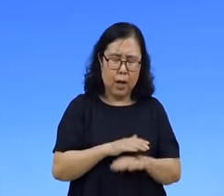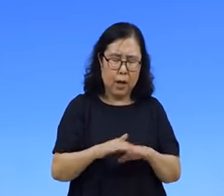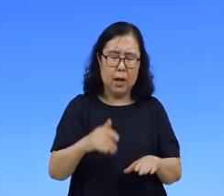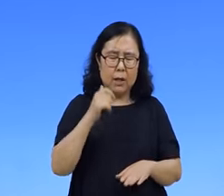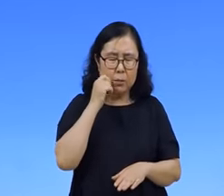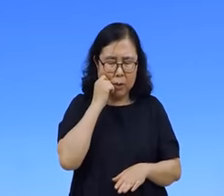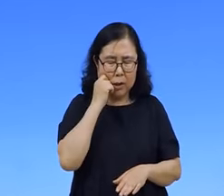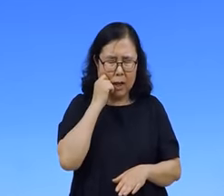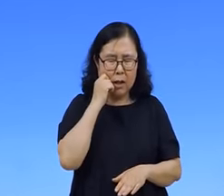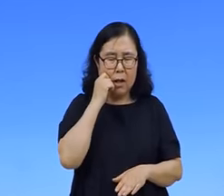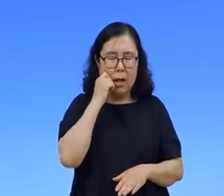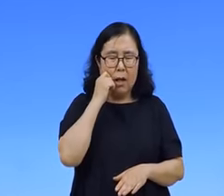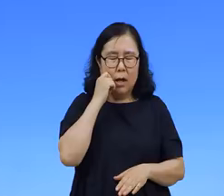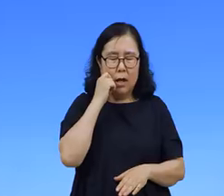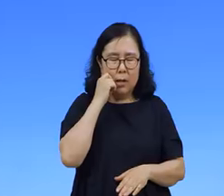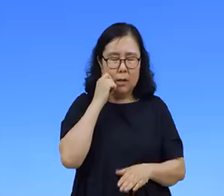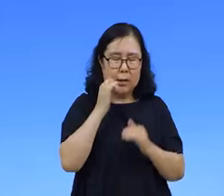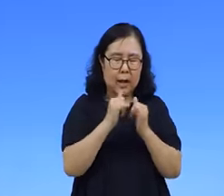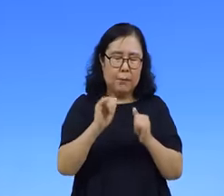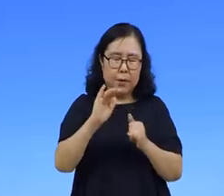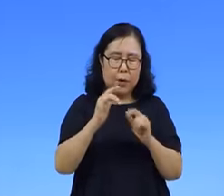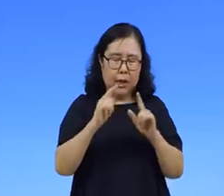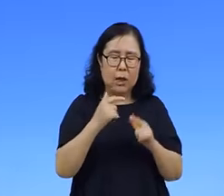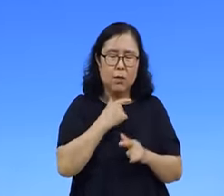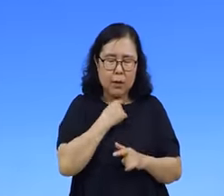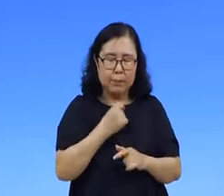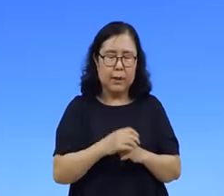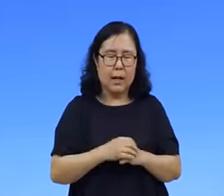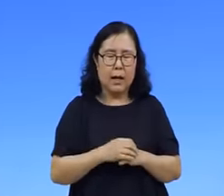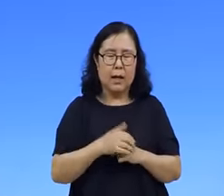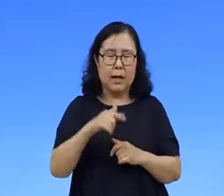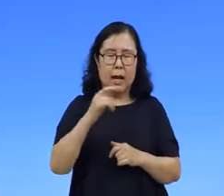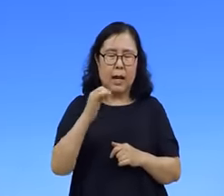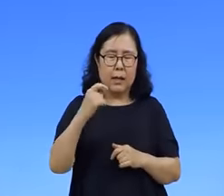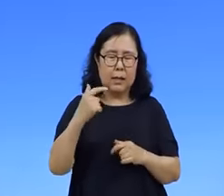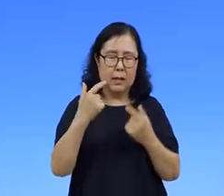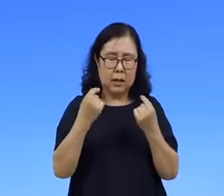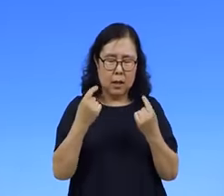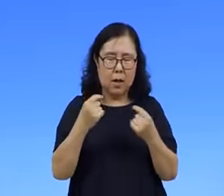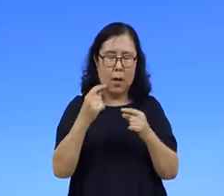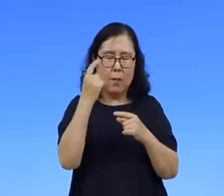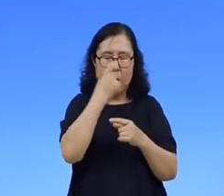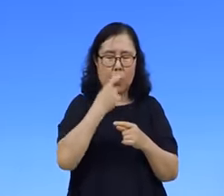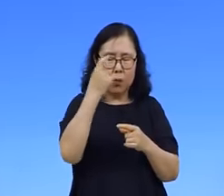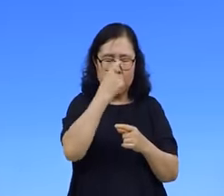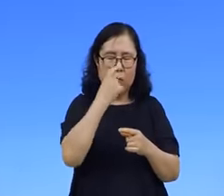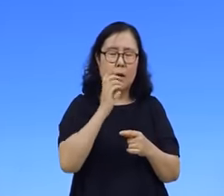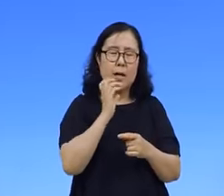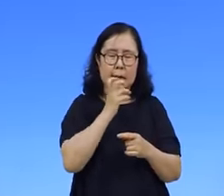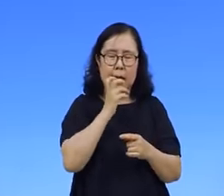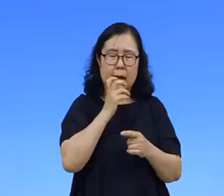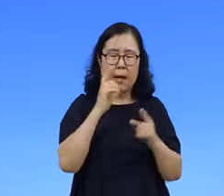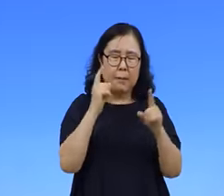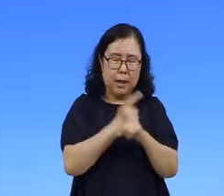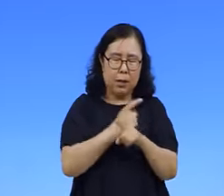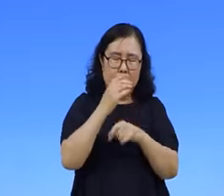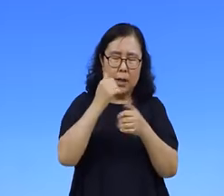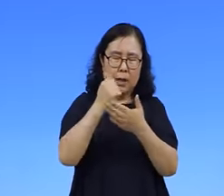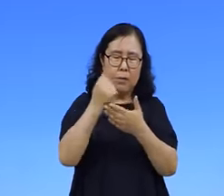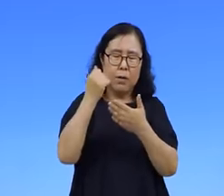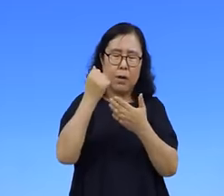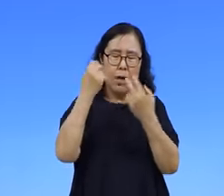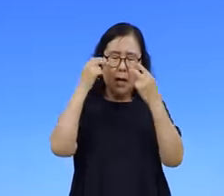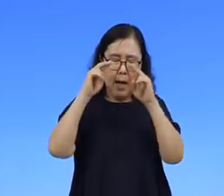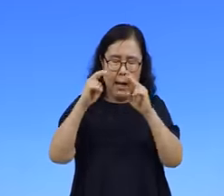새롭게 이런 끔찍한 자리에 빠지지 않기를 원합니다. 하나님 아버지, 가인처럼 그 마음의 안색이 변하고 하나님을